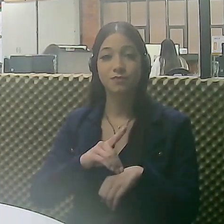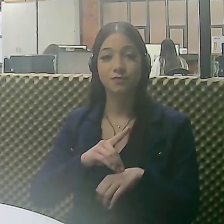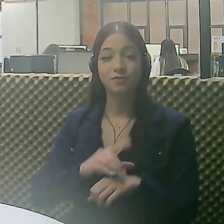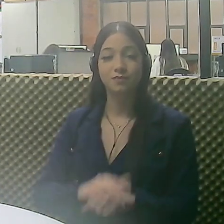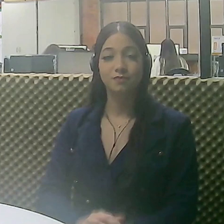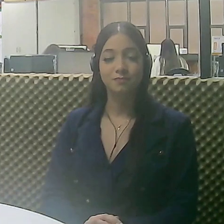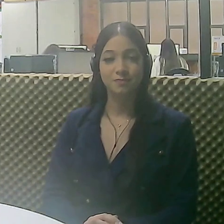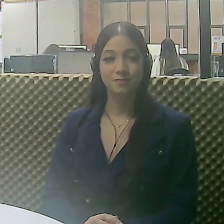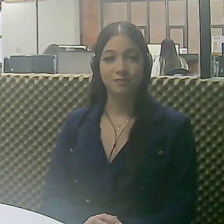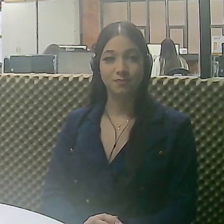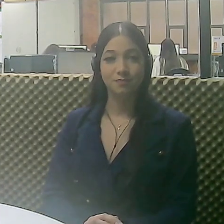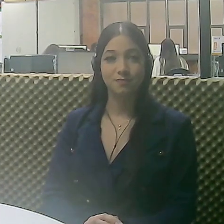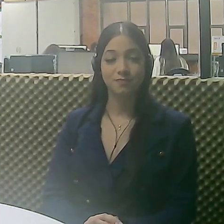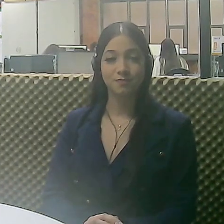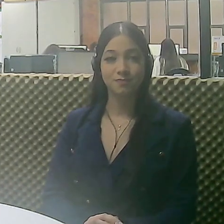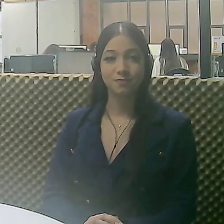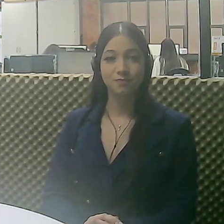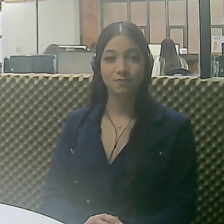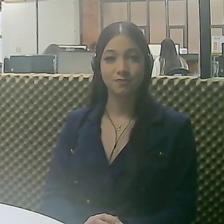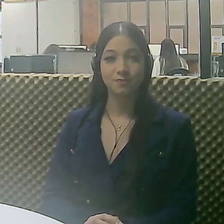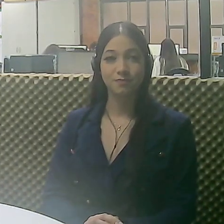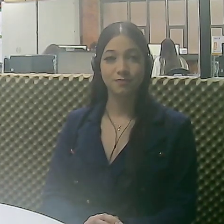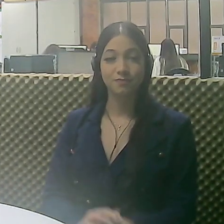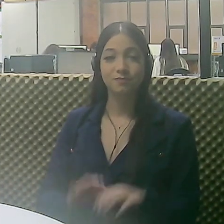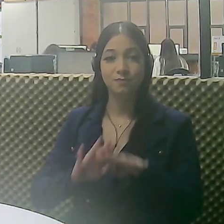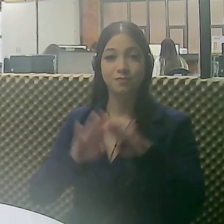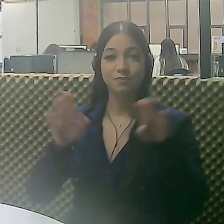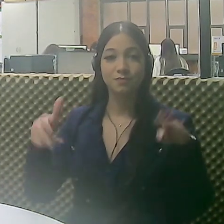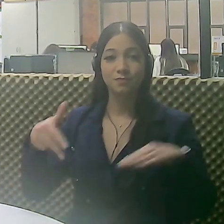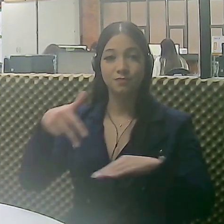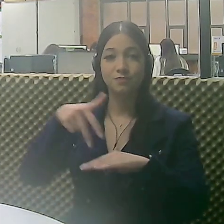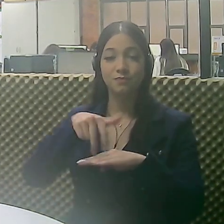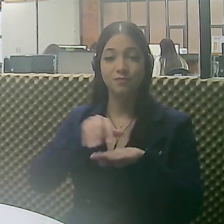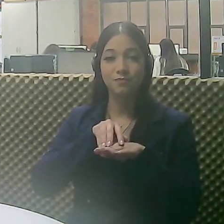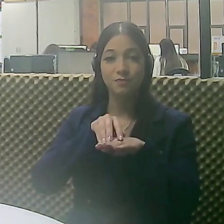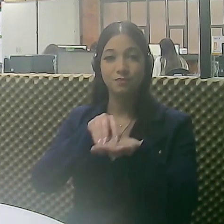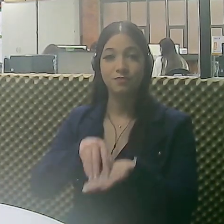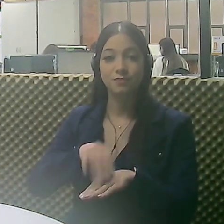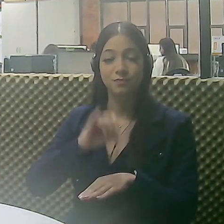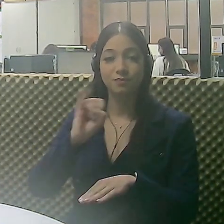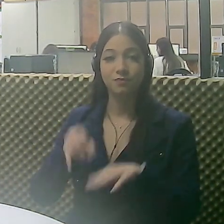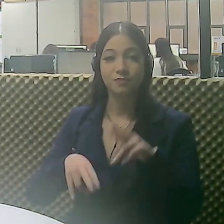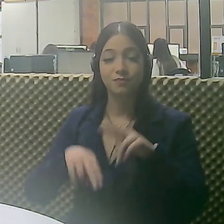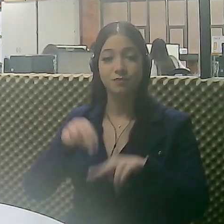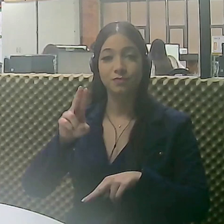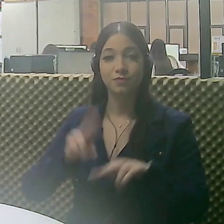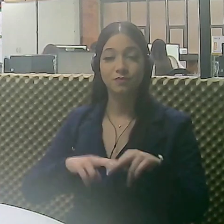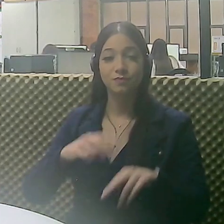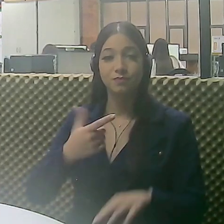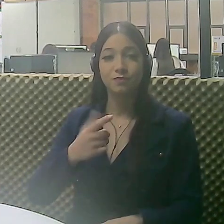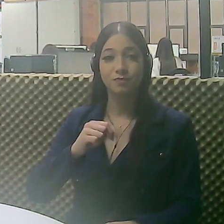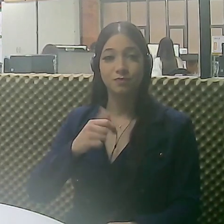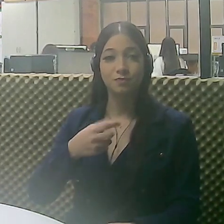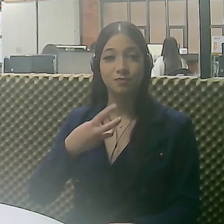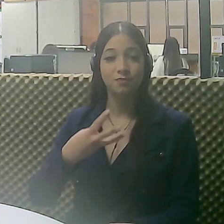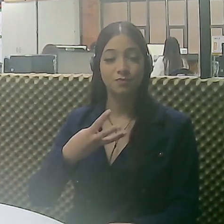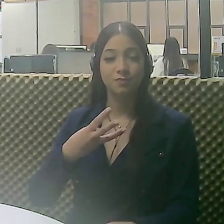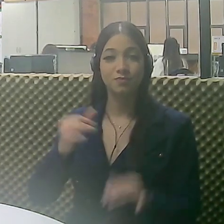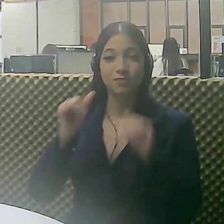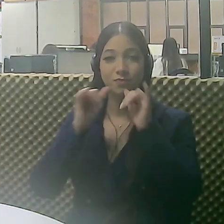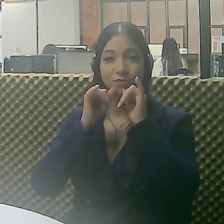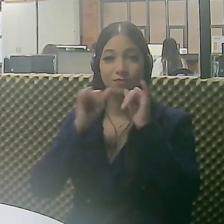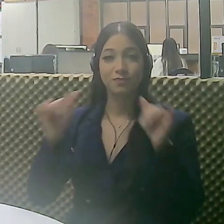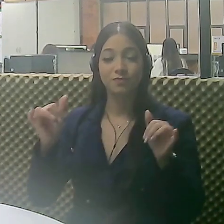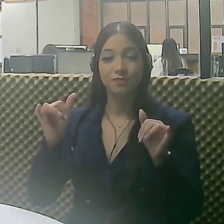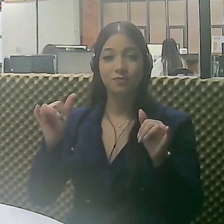da dengue. E ainda, palco móvel movimenta o São Jorge na primeira edição de 2023. Essas e